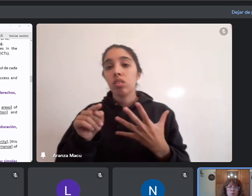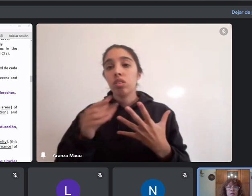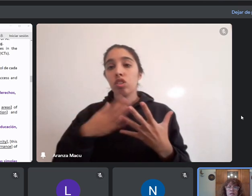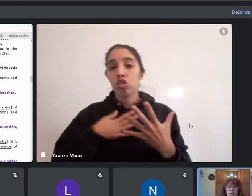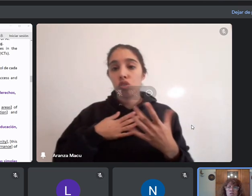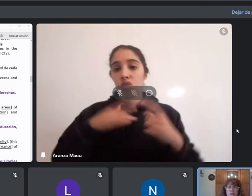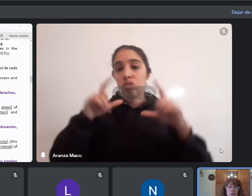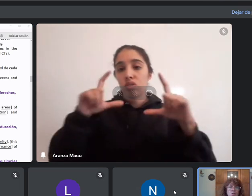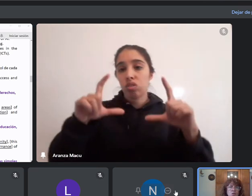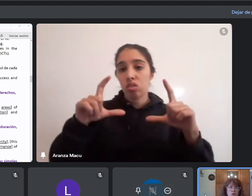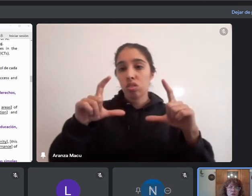lo tengo